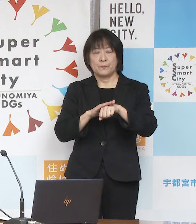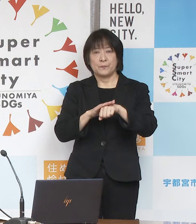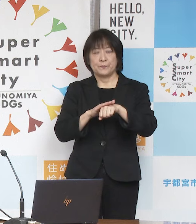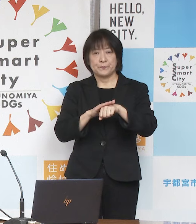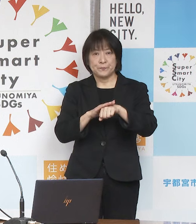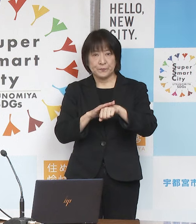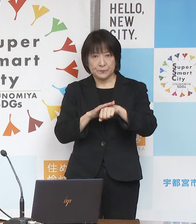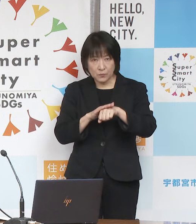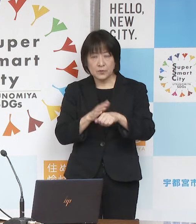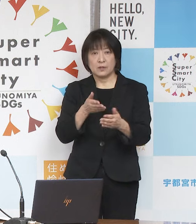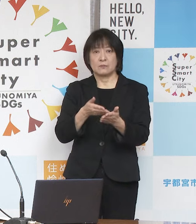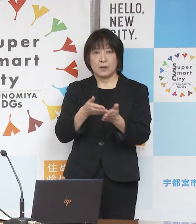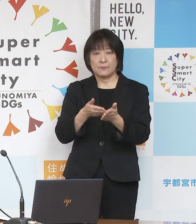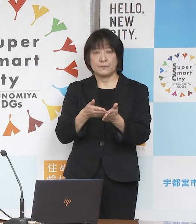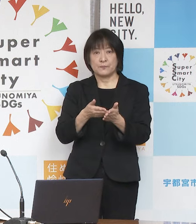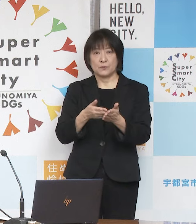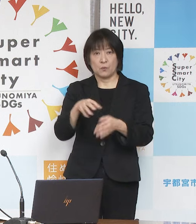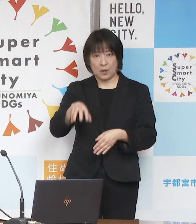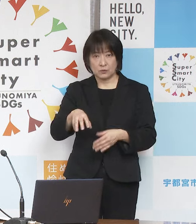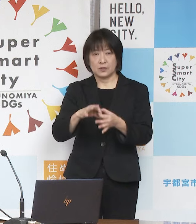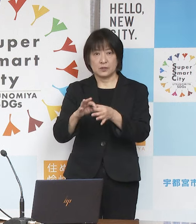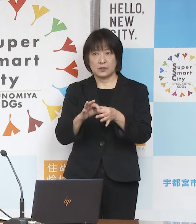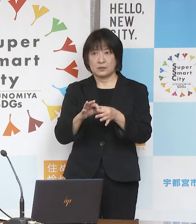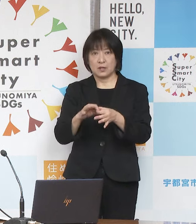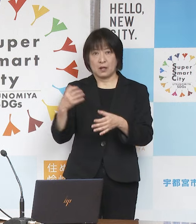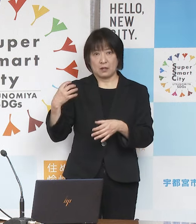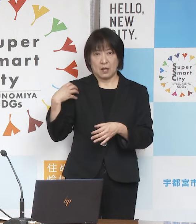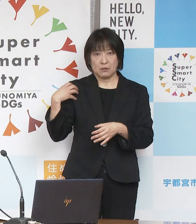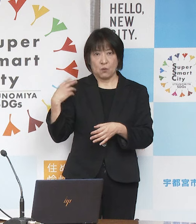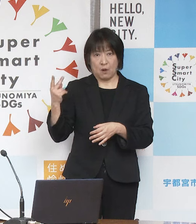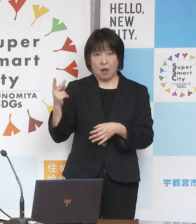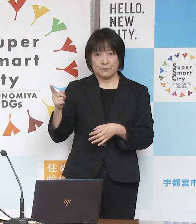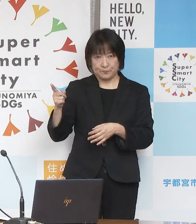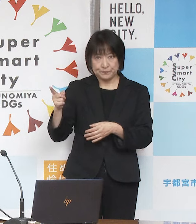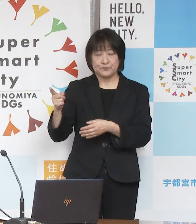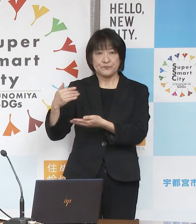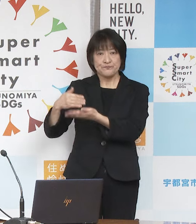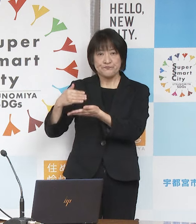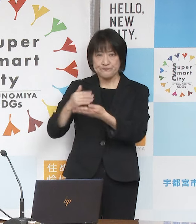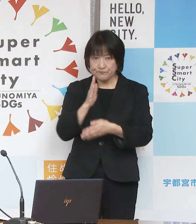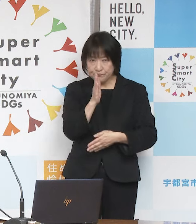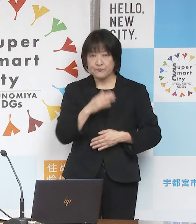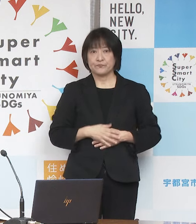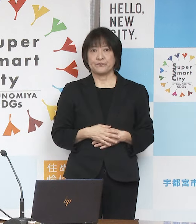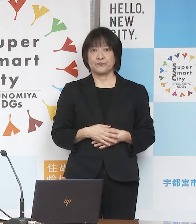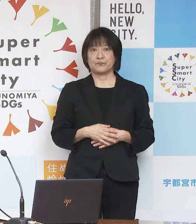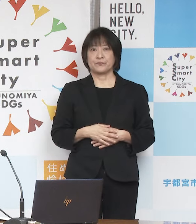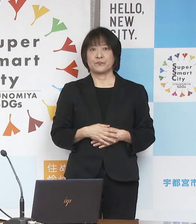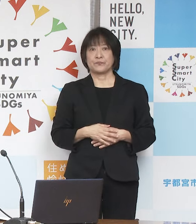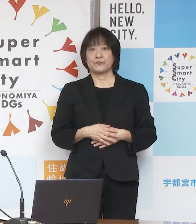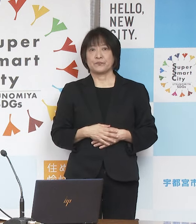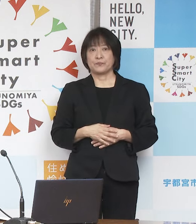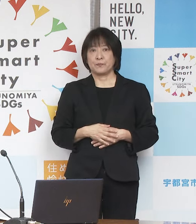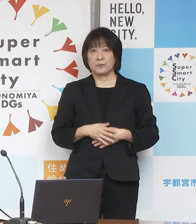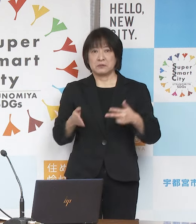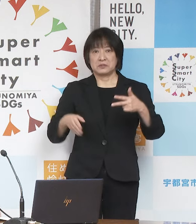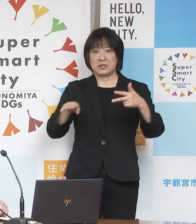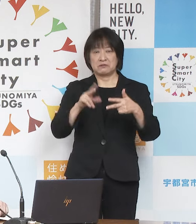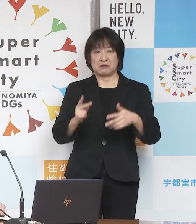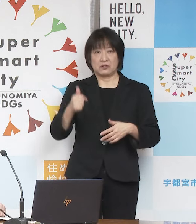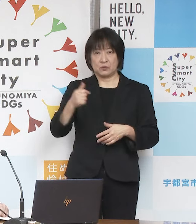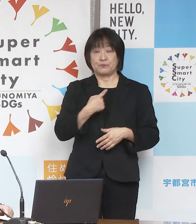の説明とと場所ですねこれは所管からえハキ施設課長の吉岡ですよろしくお